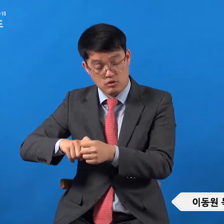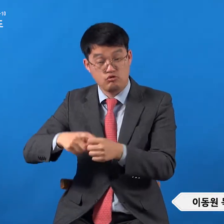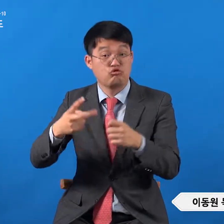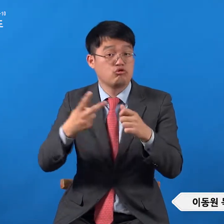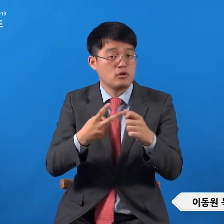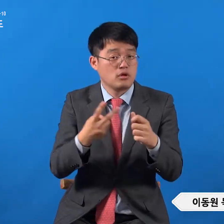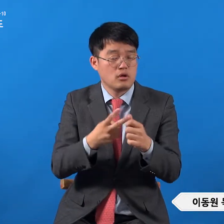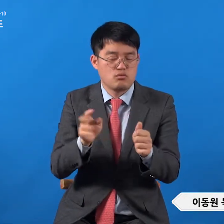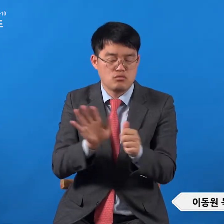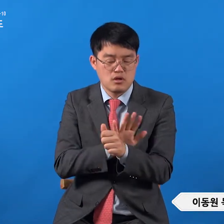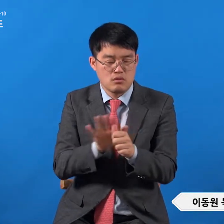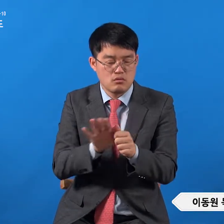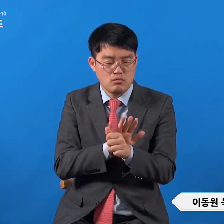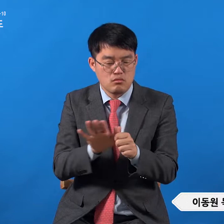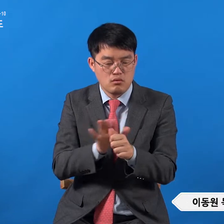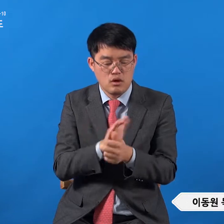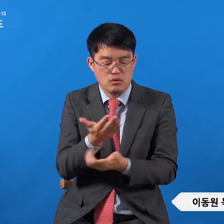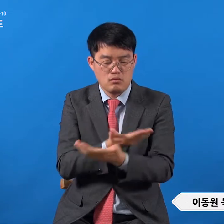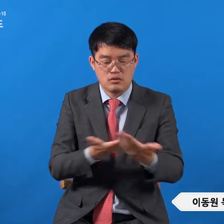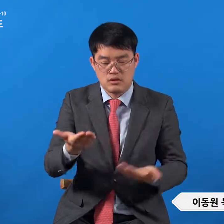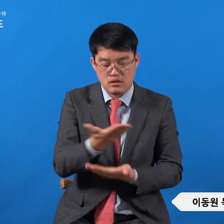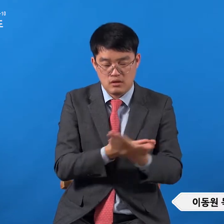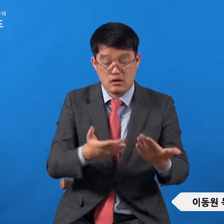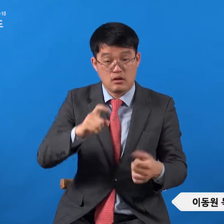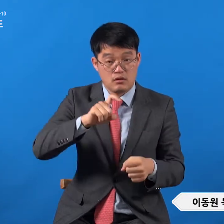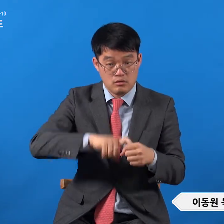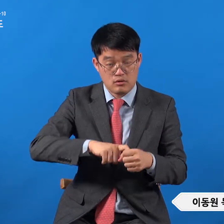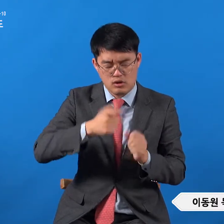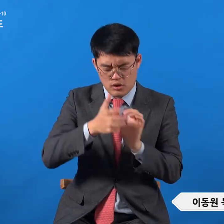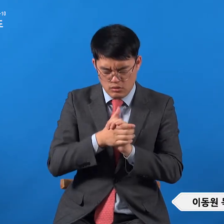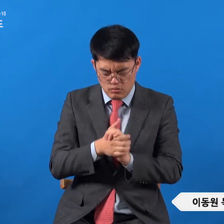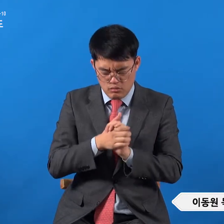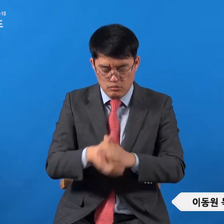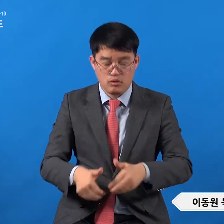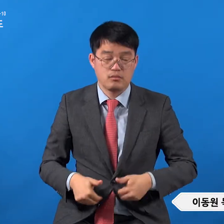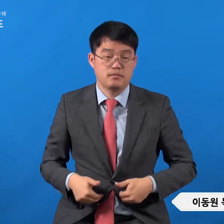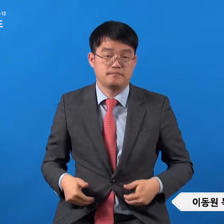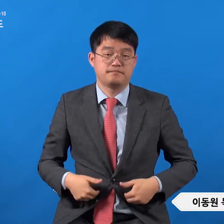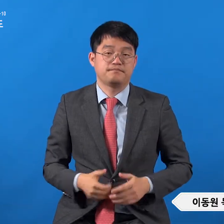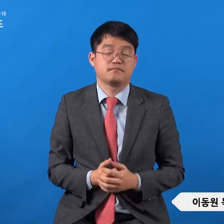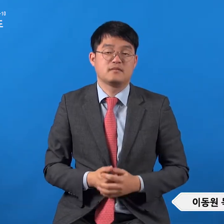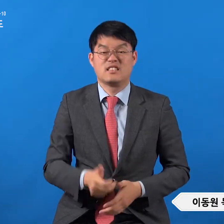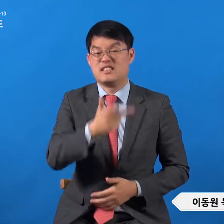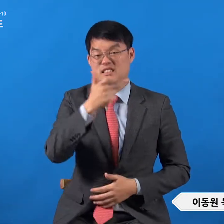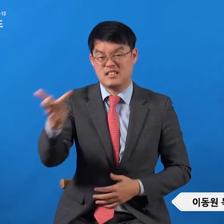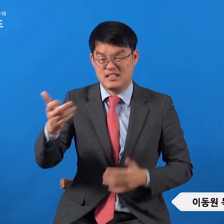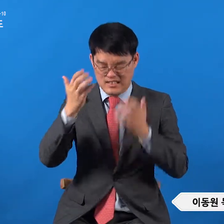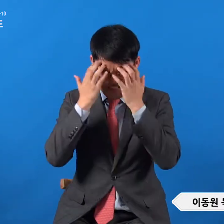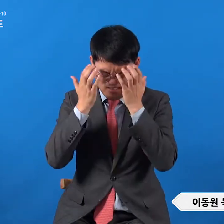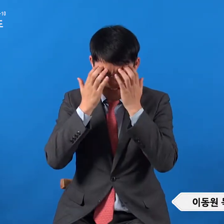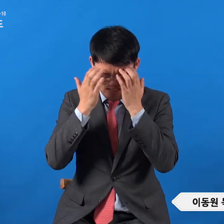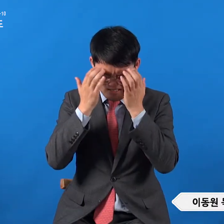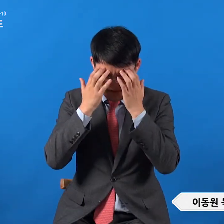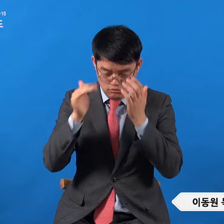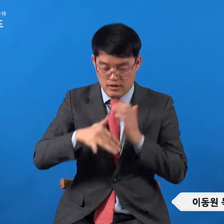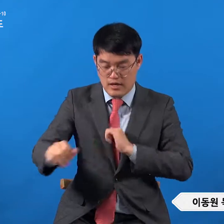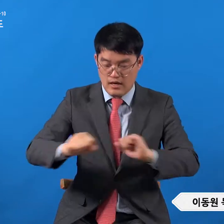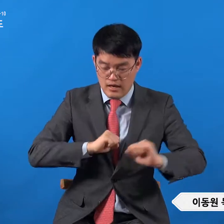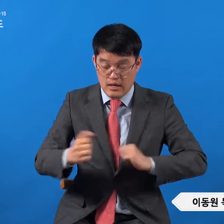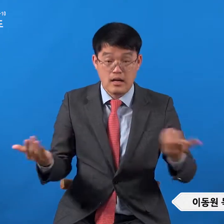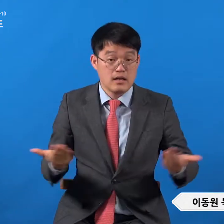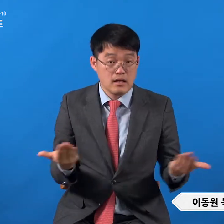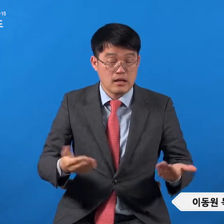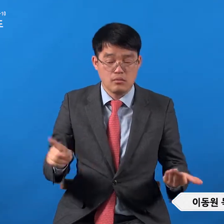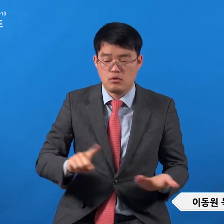번째는 위로의 교제를 위한 기도를 드려야 합니다. 위로의 교제. 큰 환난 중에서 우리가 할 일,